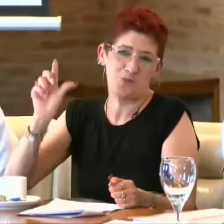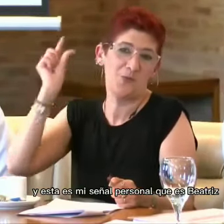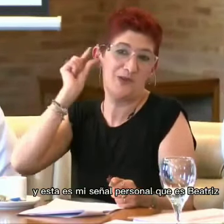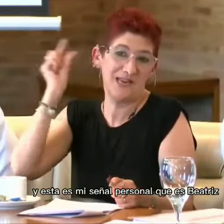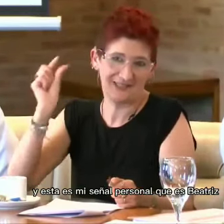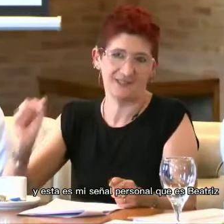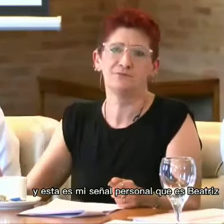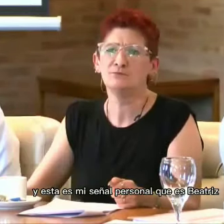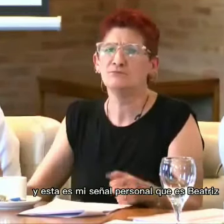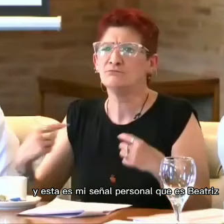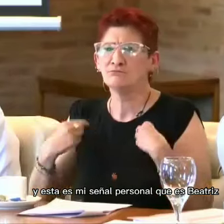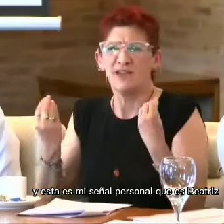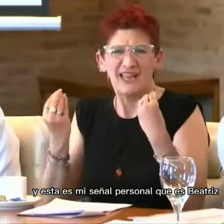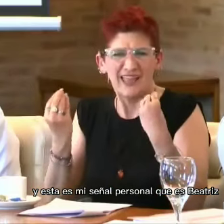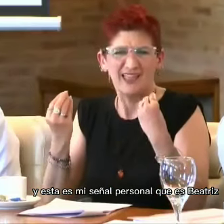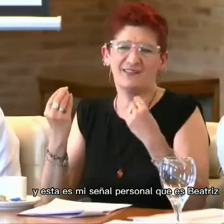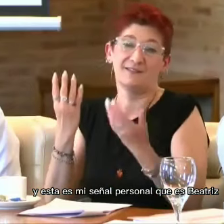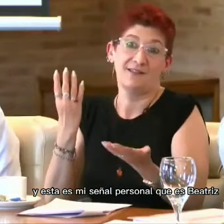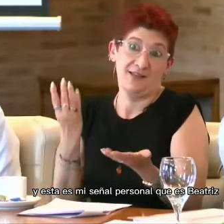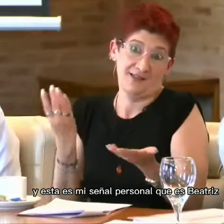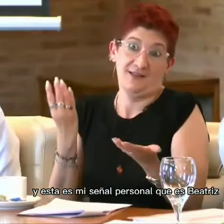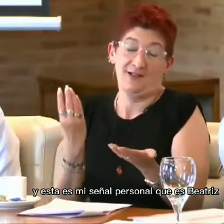Y esta es mi seña personal, que es Beatriz. ¿Sí? Bueno, yo